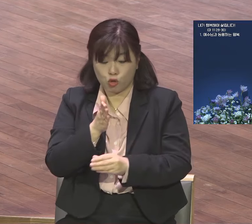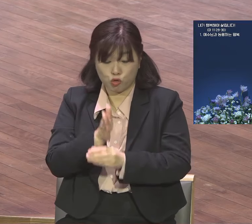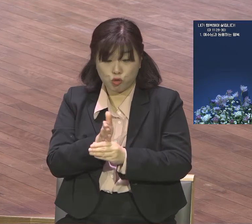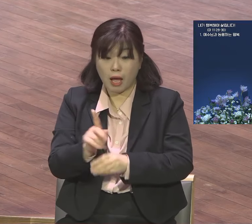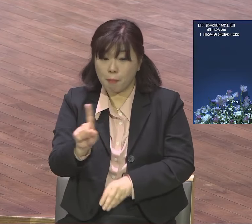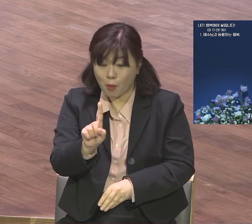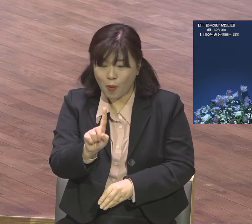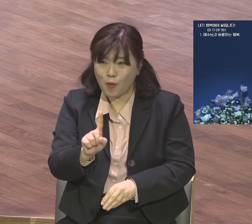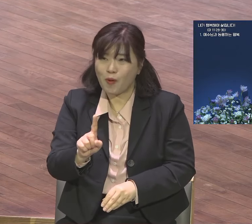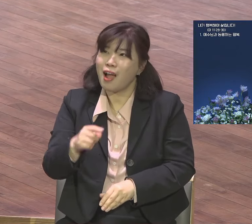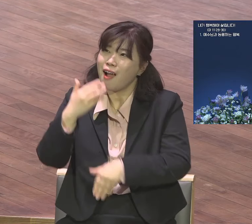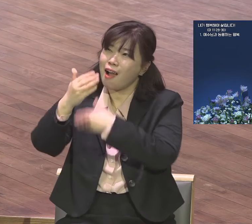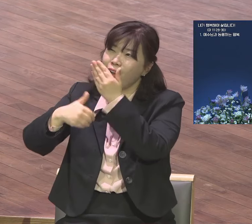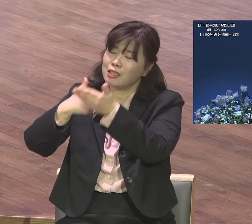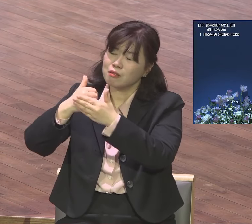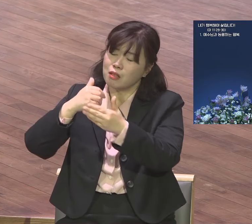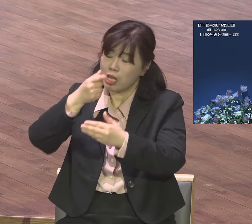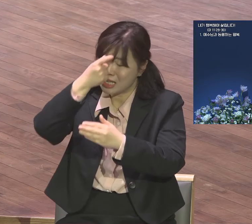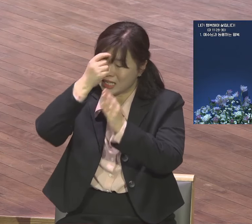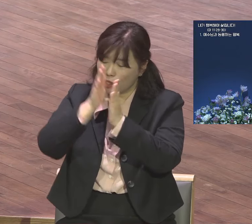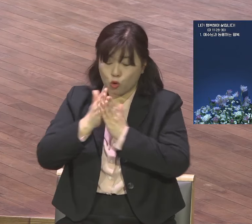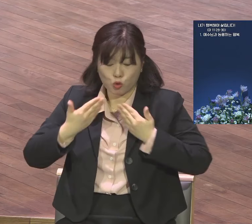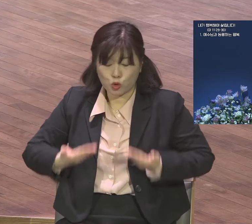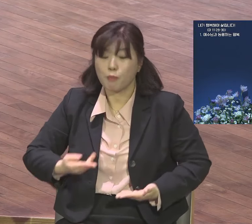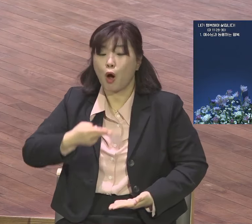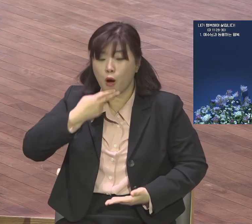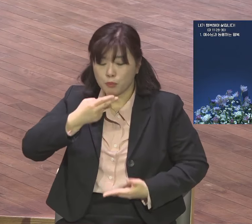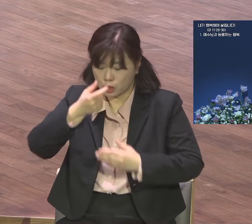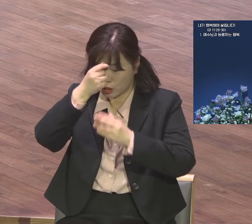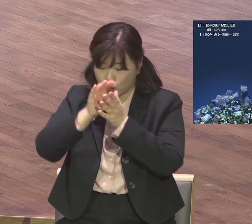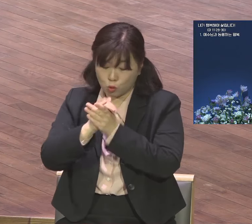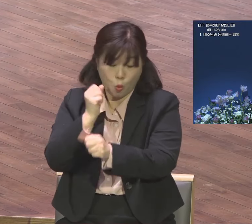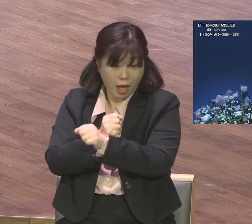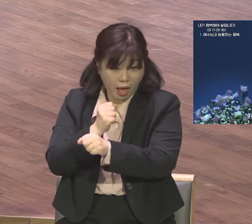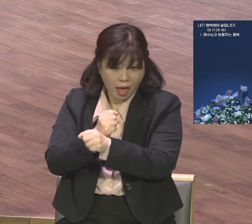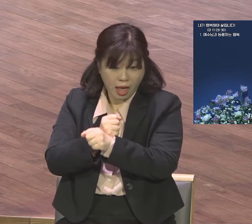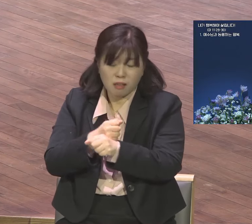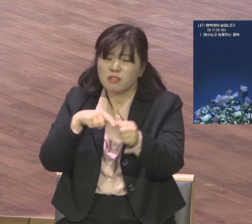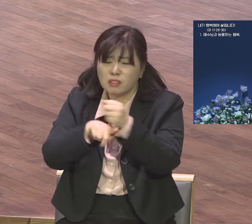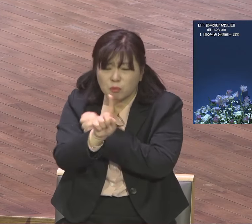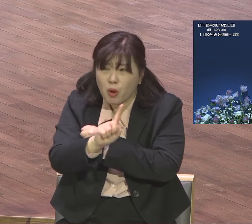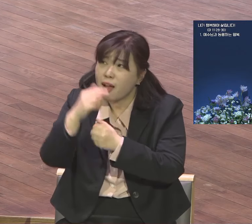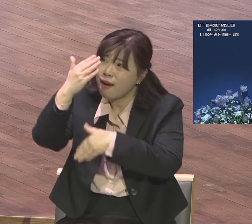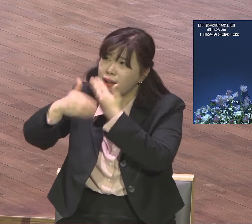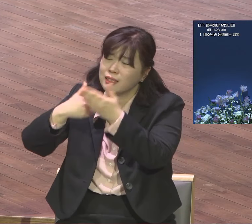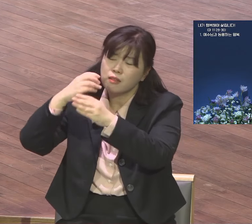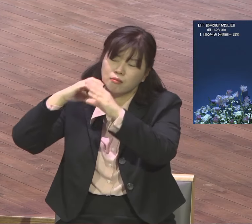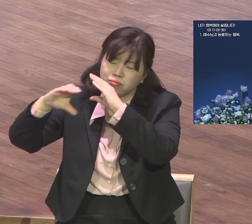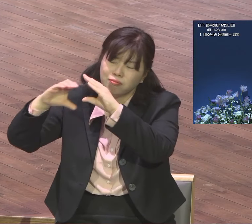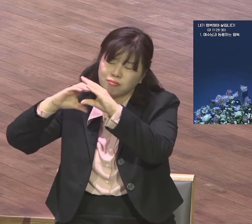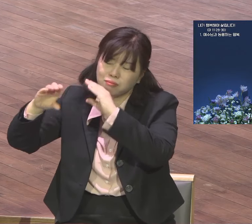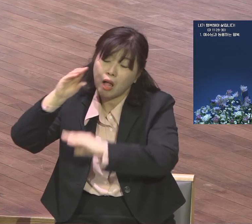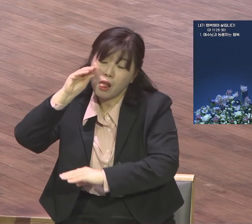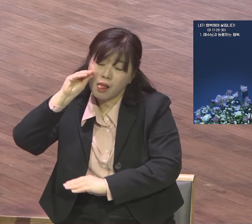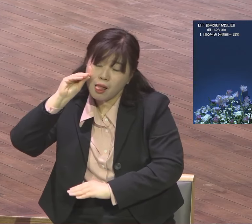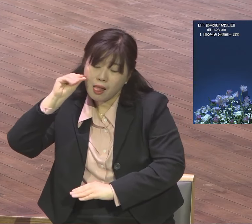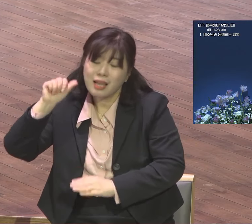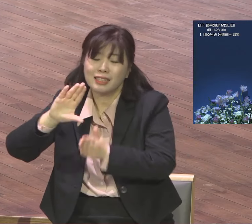것입니다. 이처럼 주님과 동행하는 행복을 체험한 대표적 인물 중 한 사람이